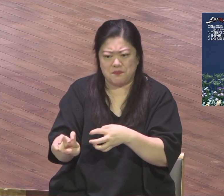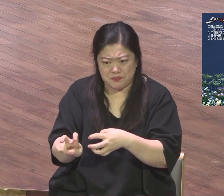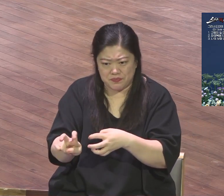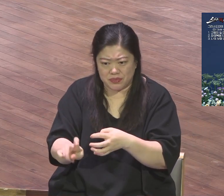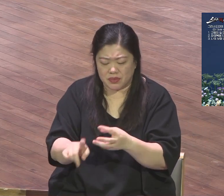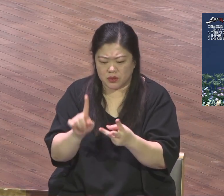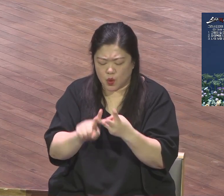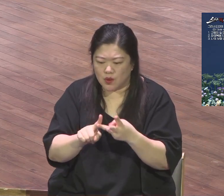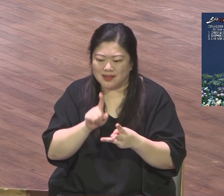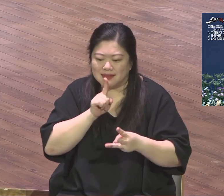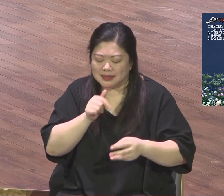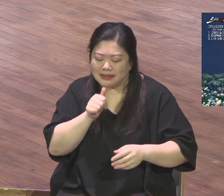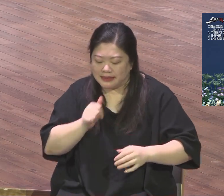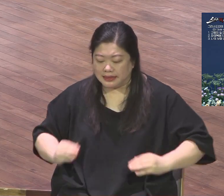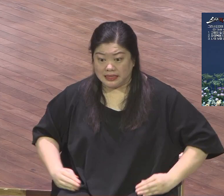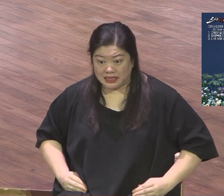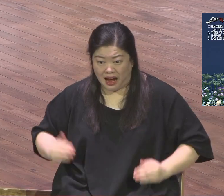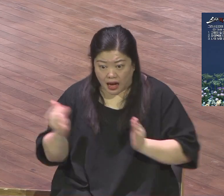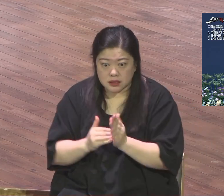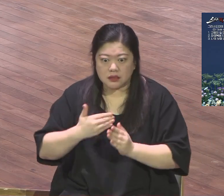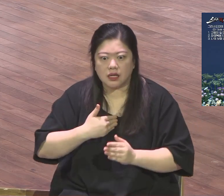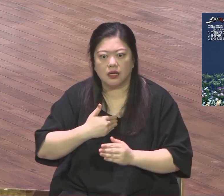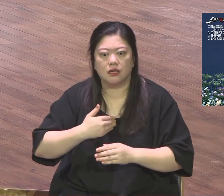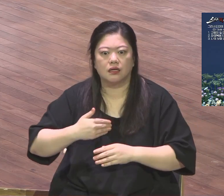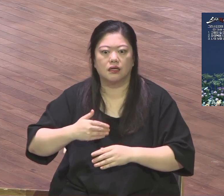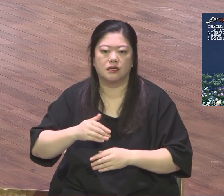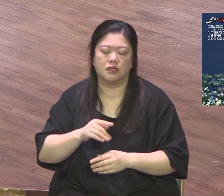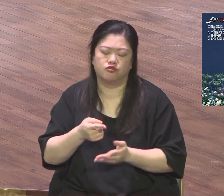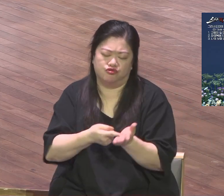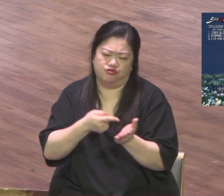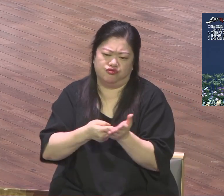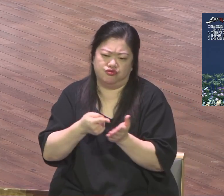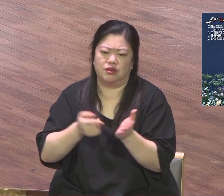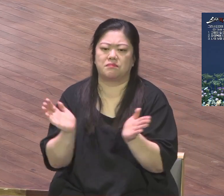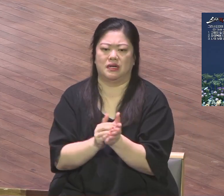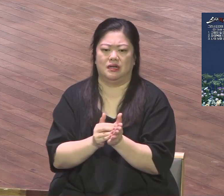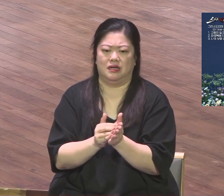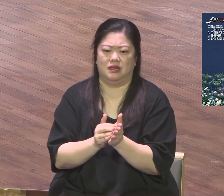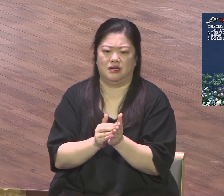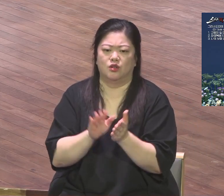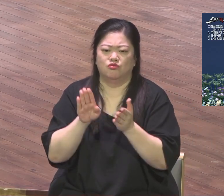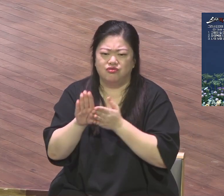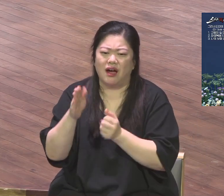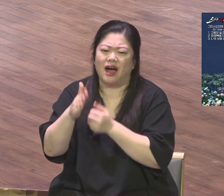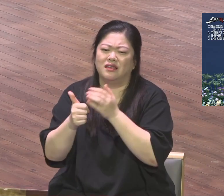없습니다. 그러나 하나님이 허락하신다고 하면은 제가 딱 100살까지만 살겠습니다.